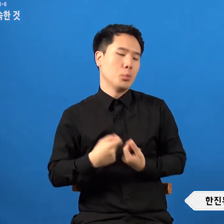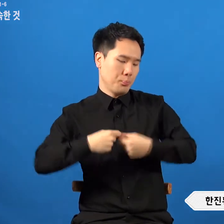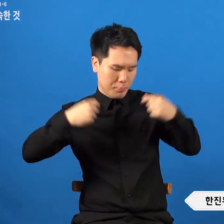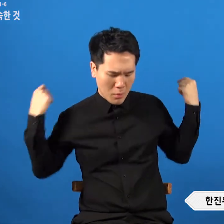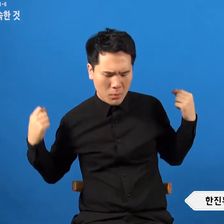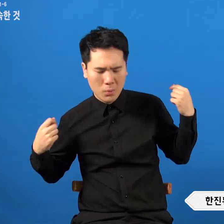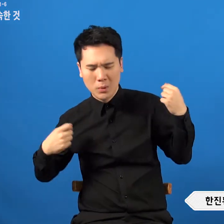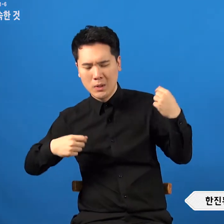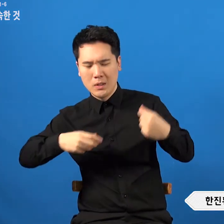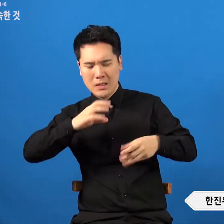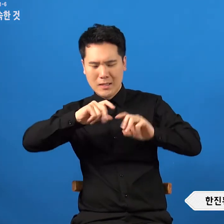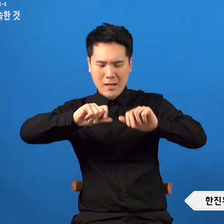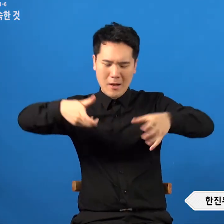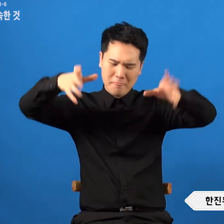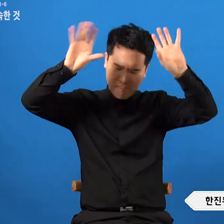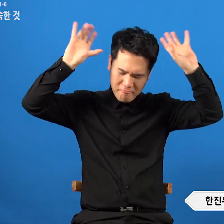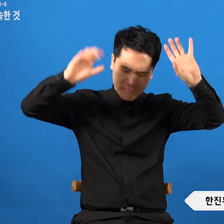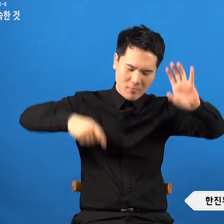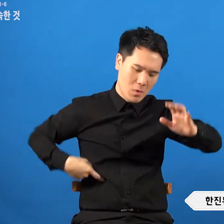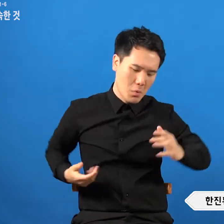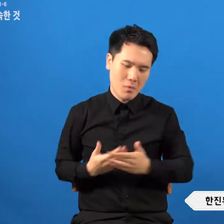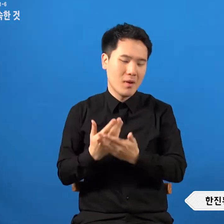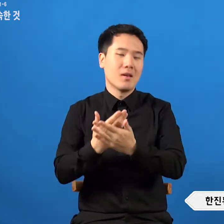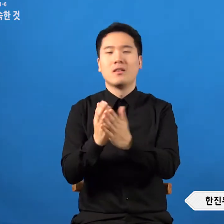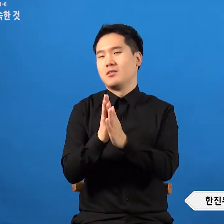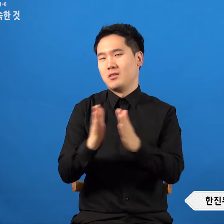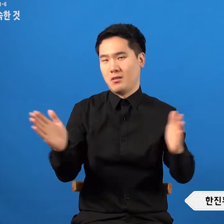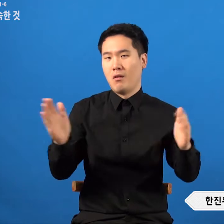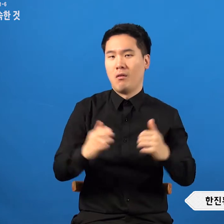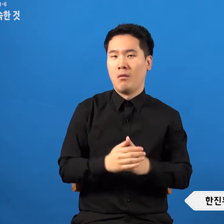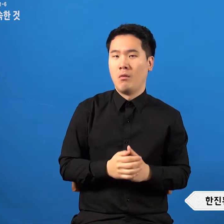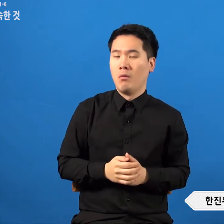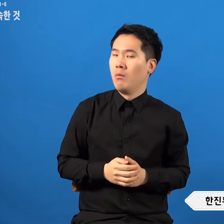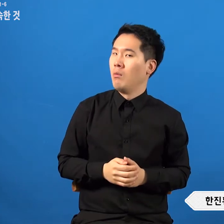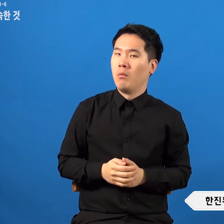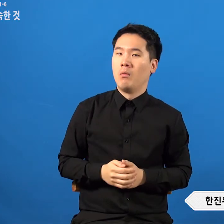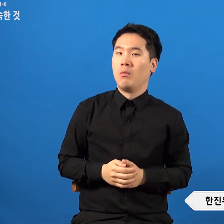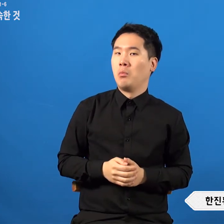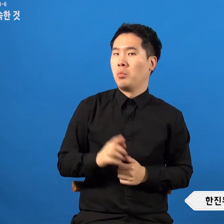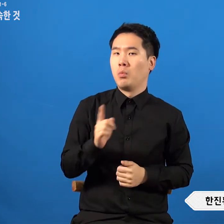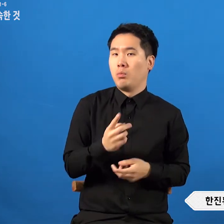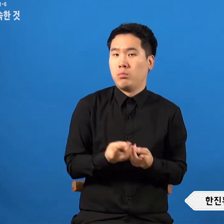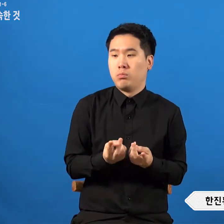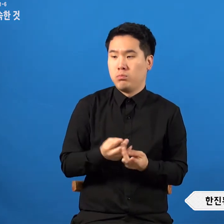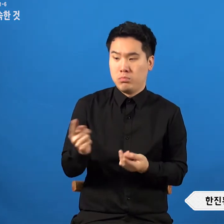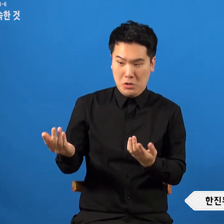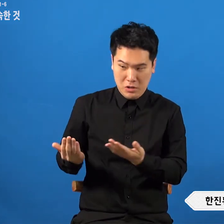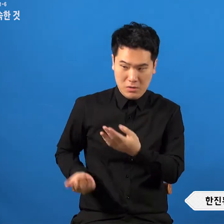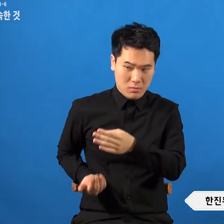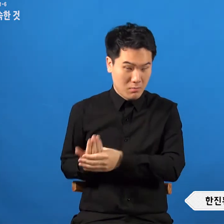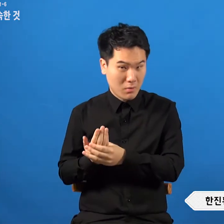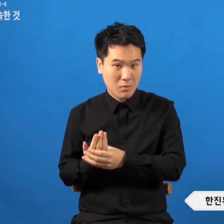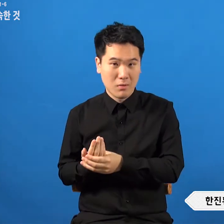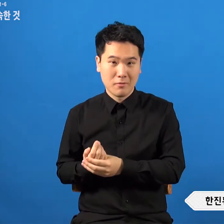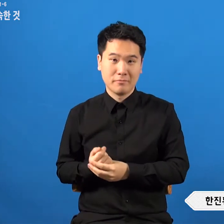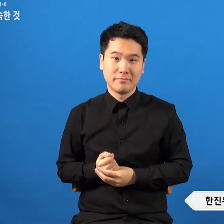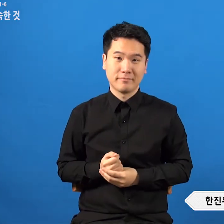회개합니다. 믿을 수 없는 일이 일어났습니다. 어떻게 그런 일이